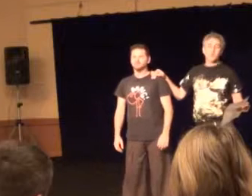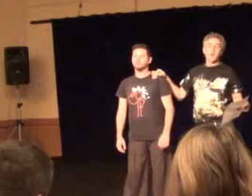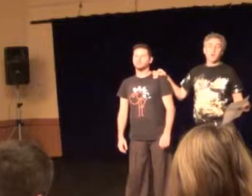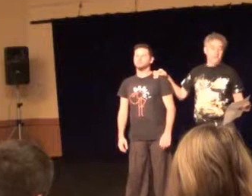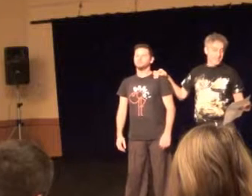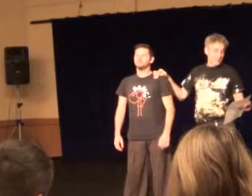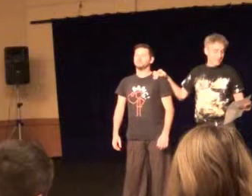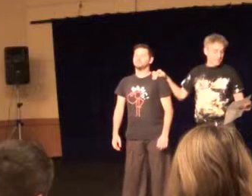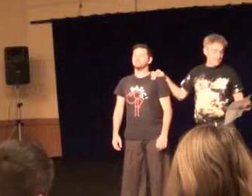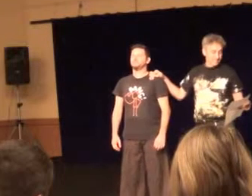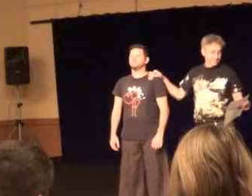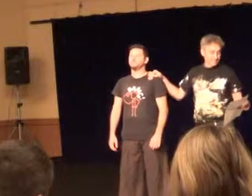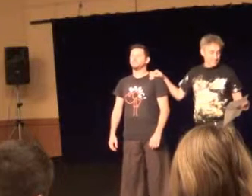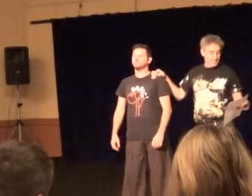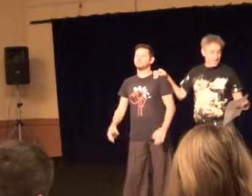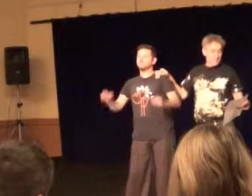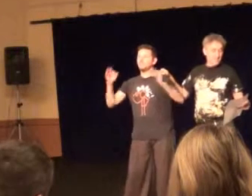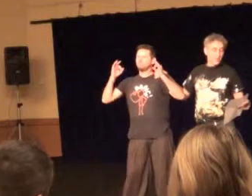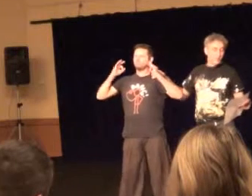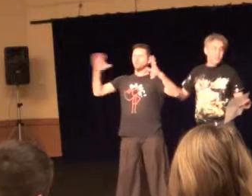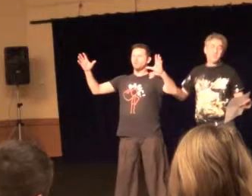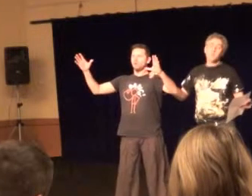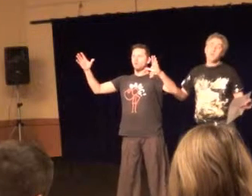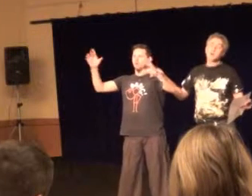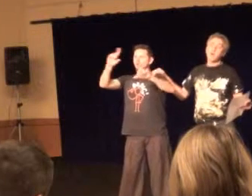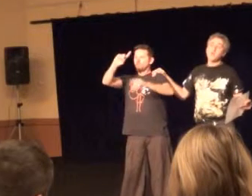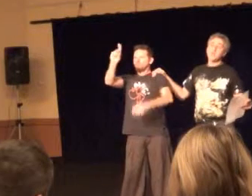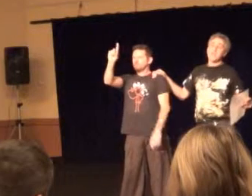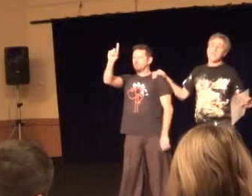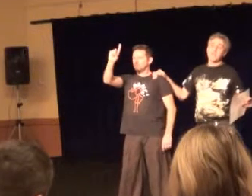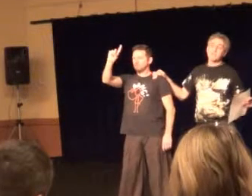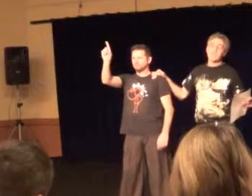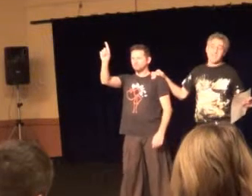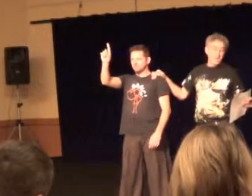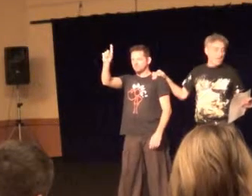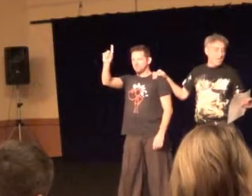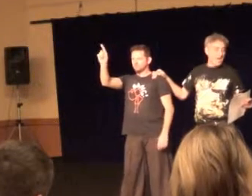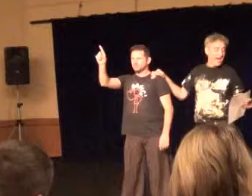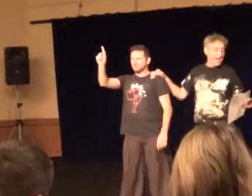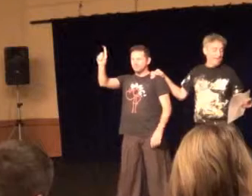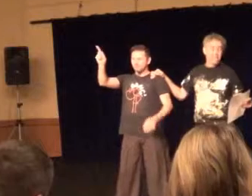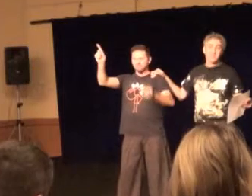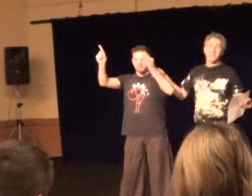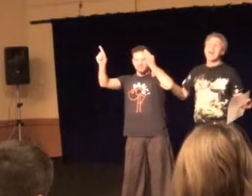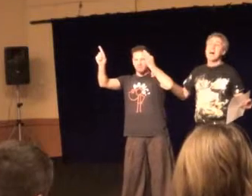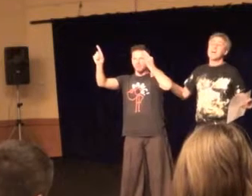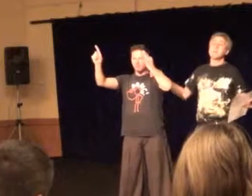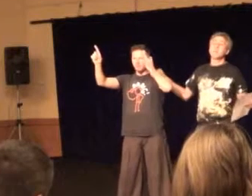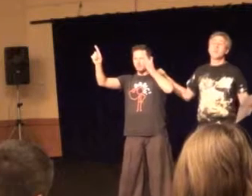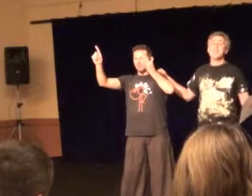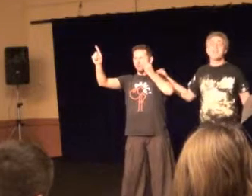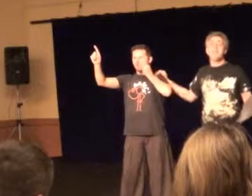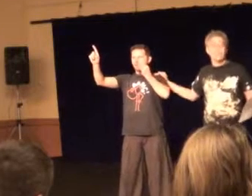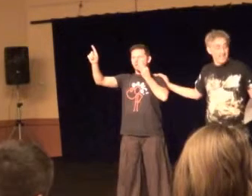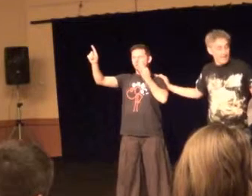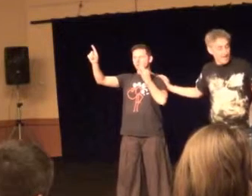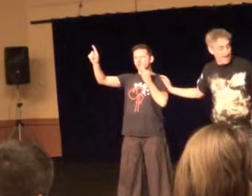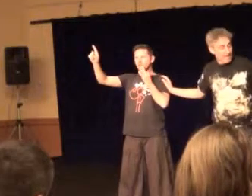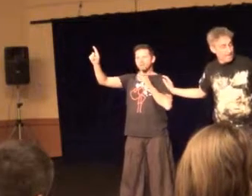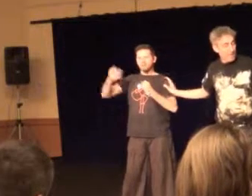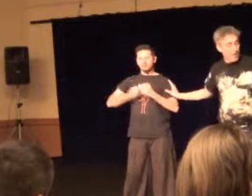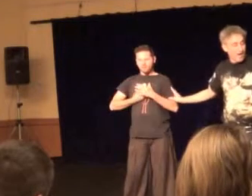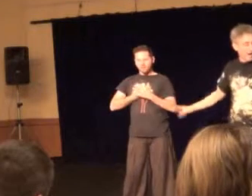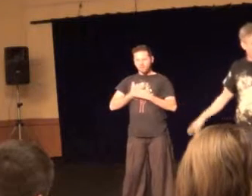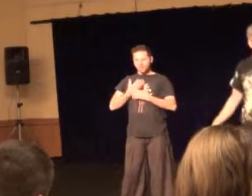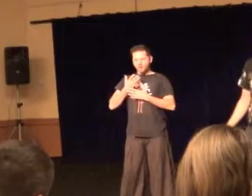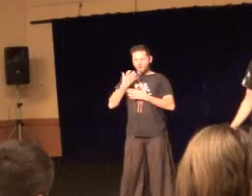Parce que le temps nous est compté, parce que le temps nous est compté, parce que l'art se doit d'être